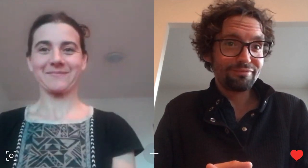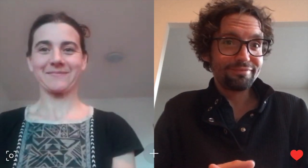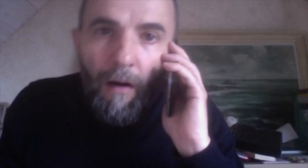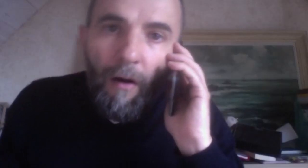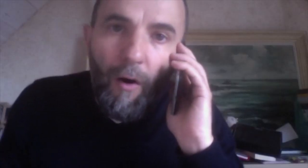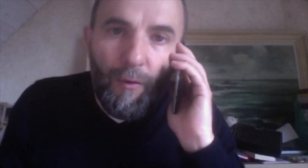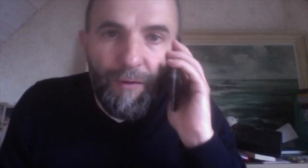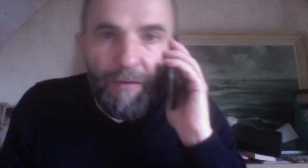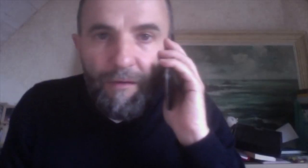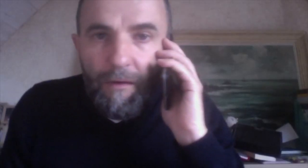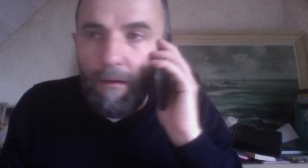Oh le défi